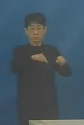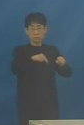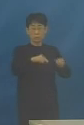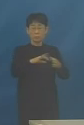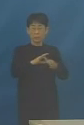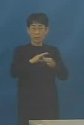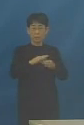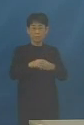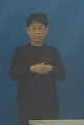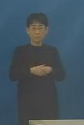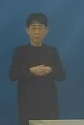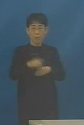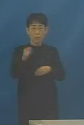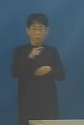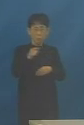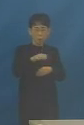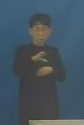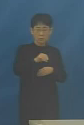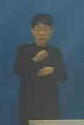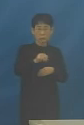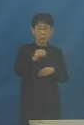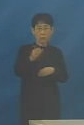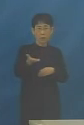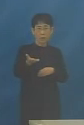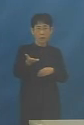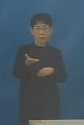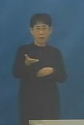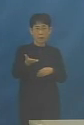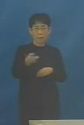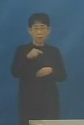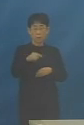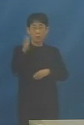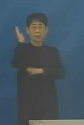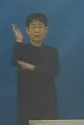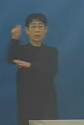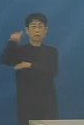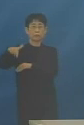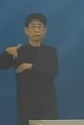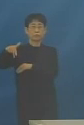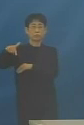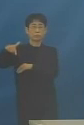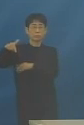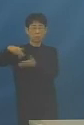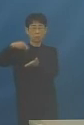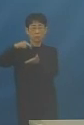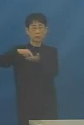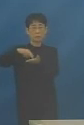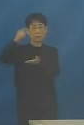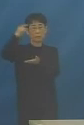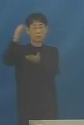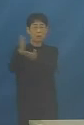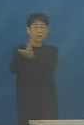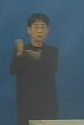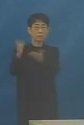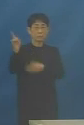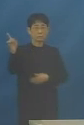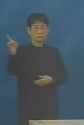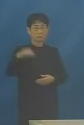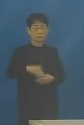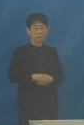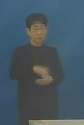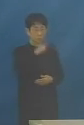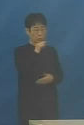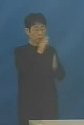あのどういう風に使うかというのはちょっとそれは政府側の判断になろうかと思いますよであの